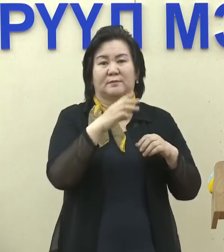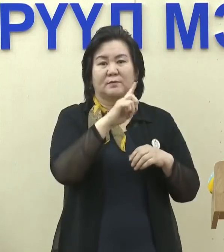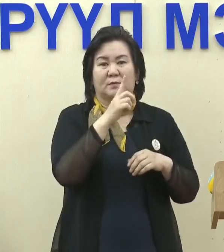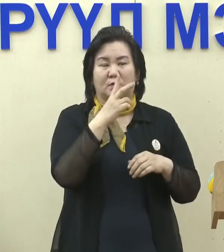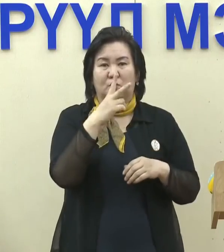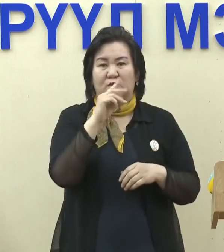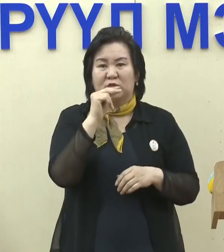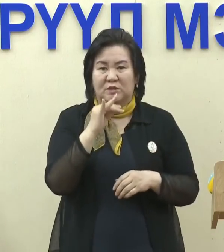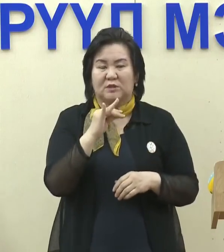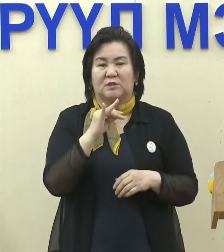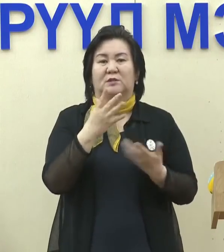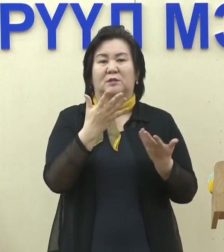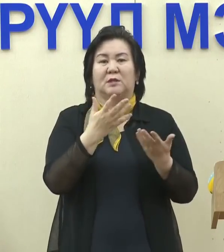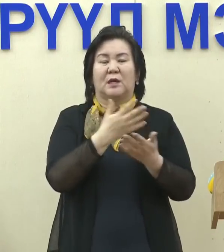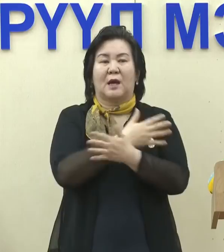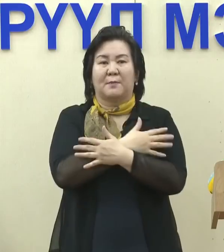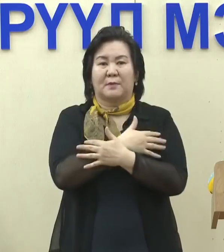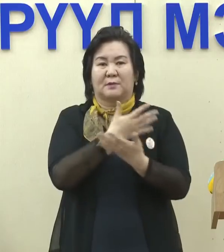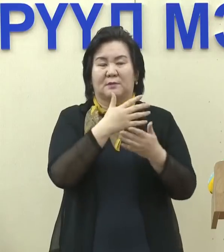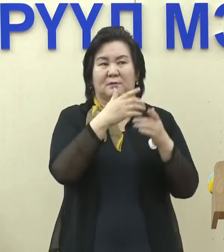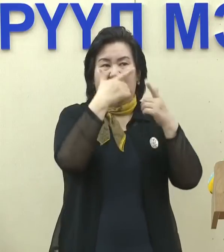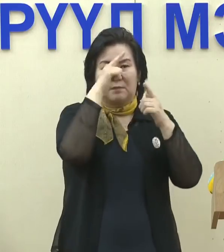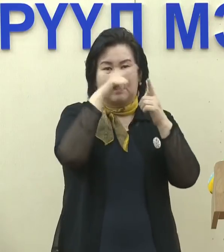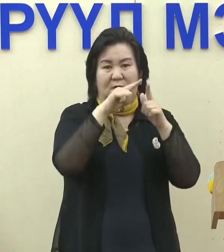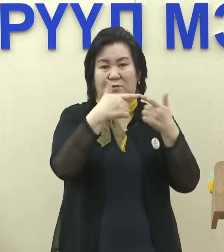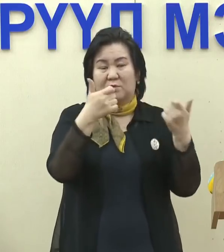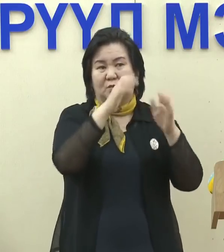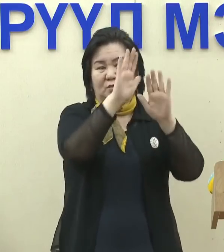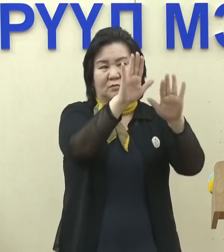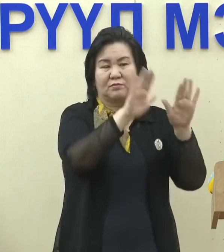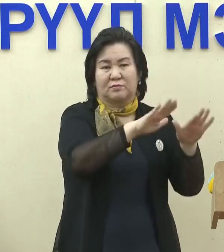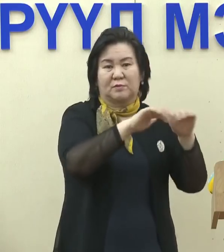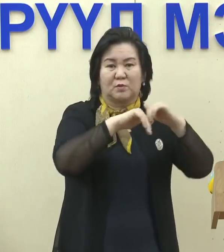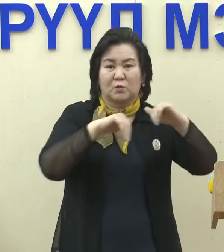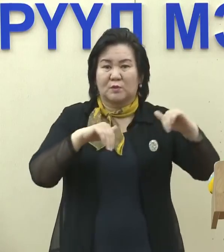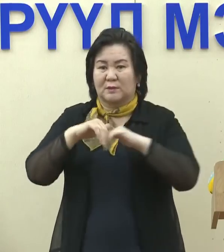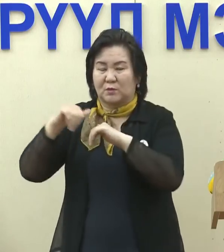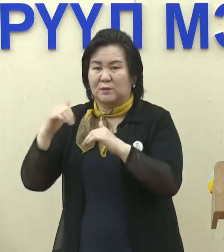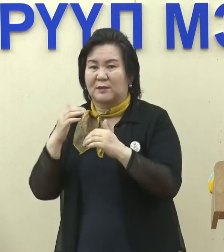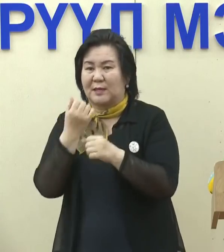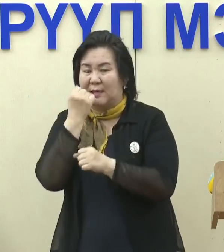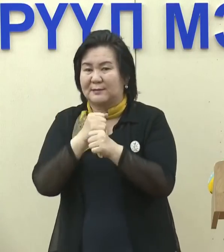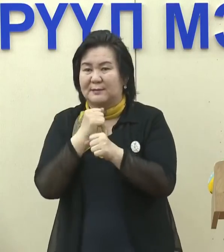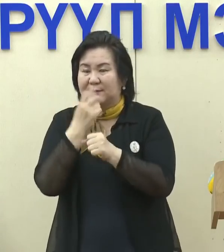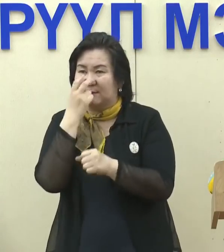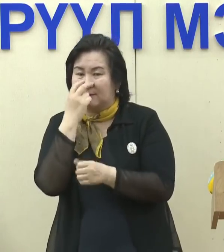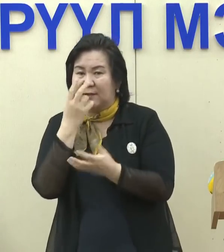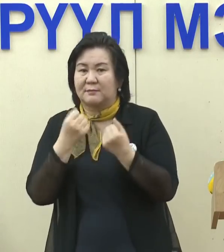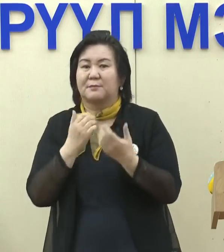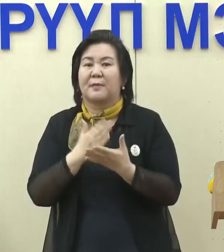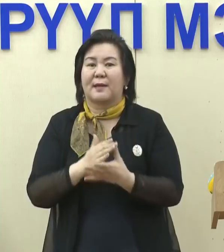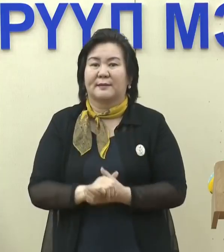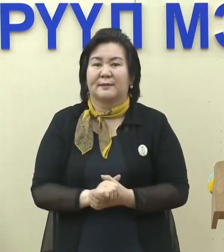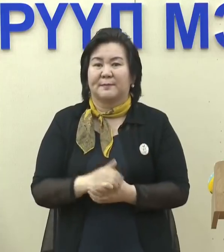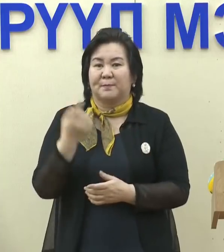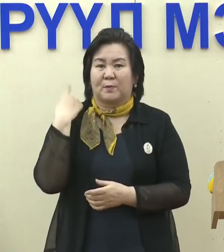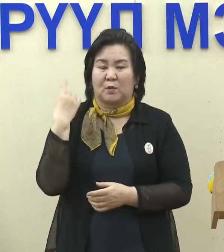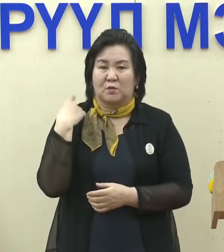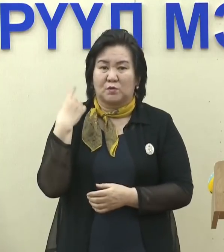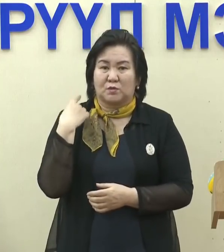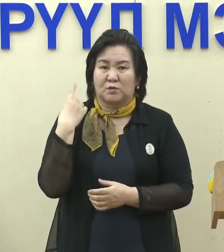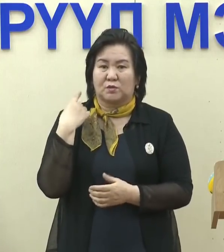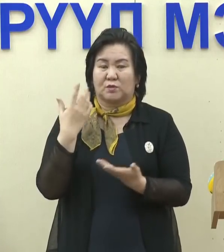баян, жаргалан, тасралт мэд эмнэлэг гэсэн ийм байрлуудад бол тусгаарлан ажиглалтанд бол авсан байгаа. За өчигдөр